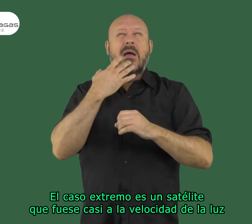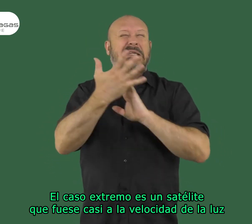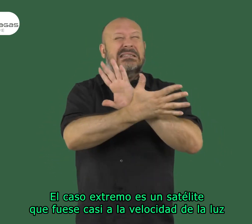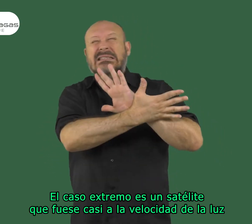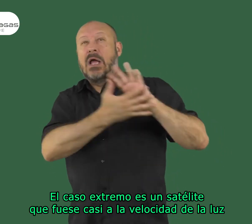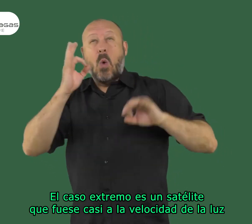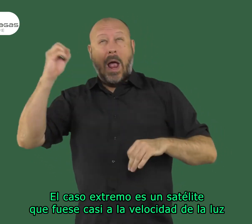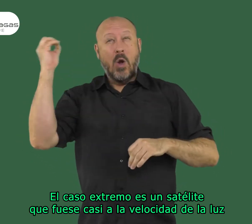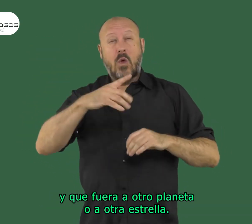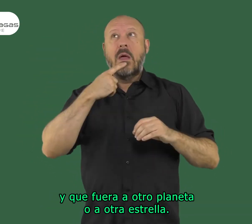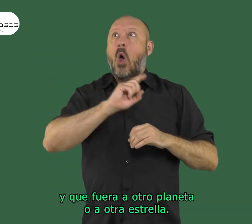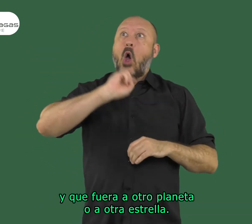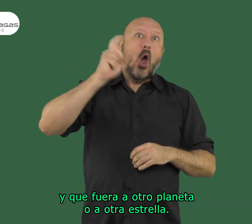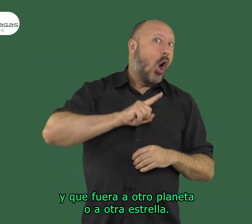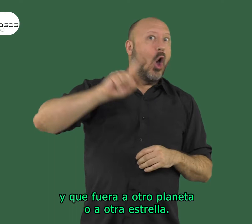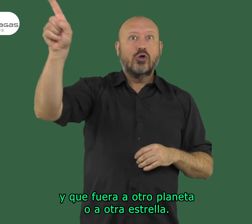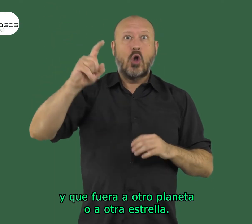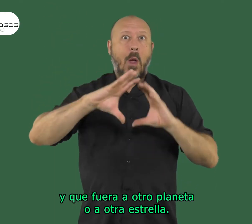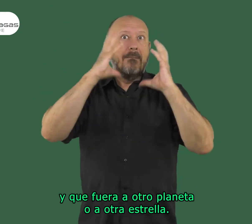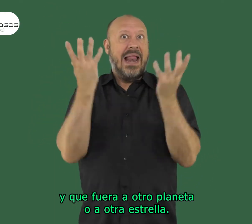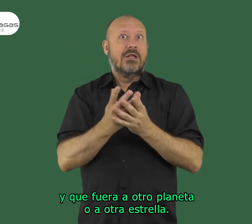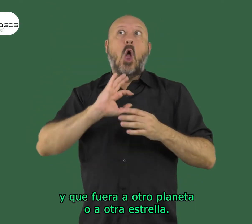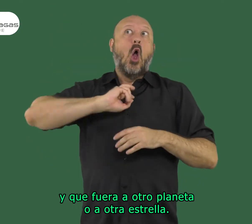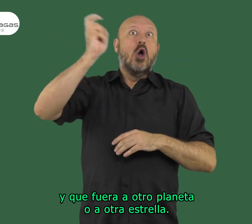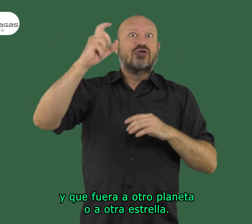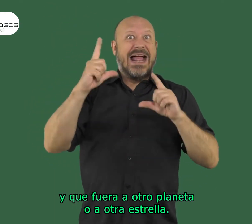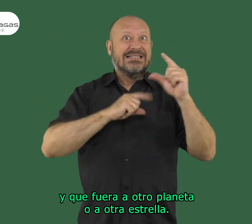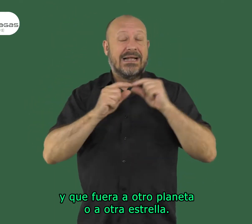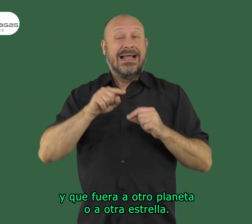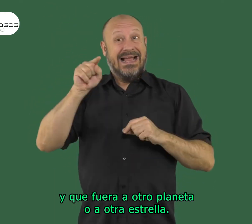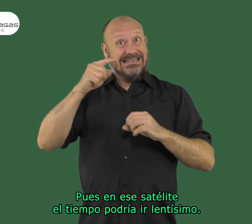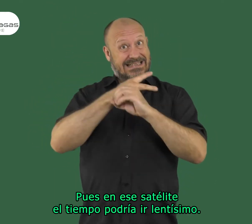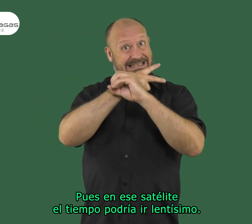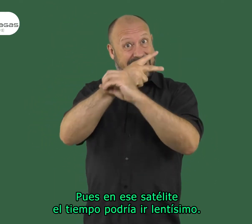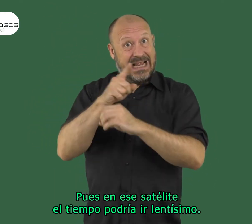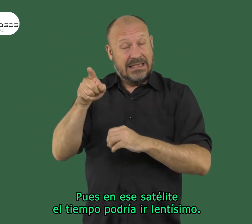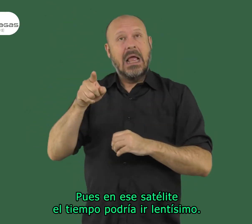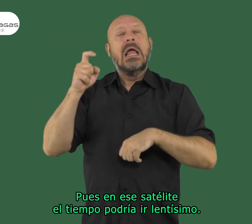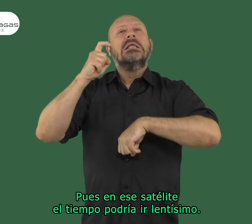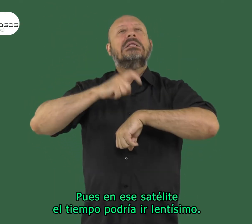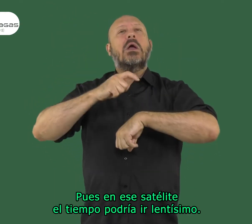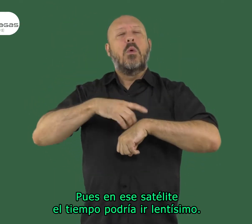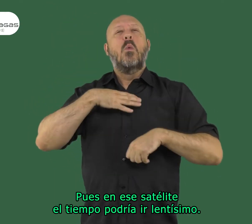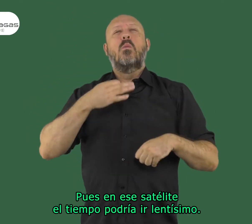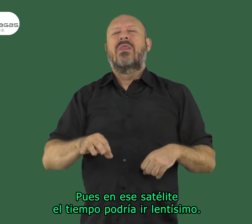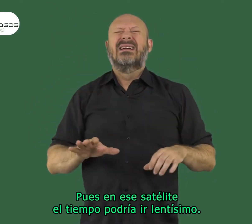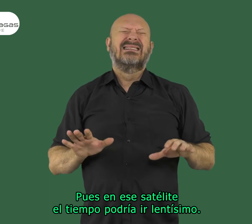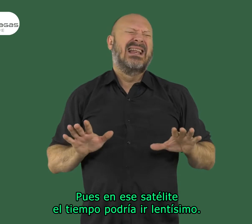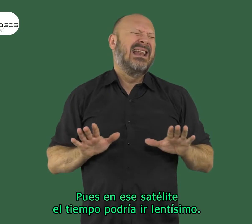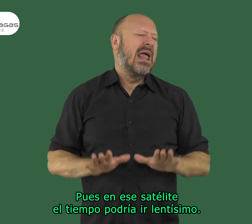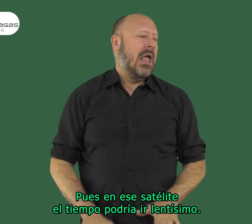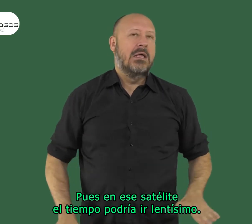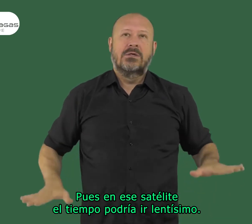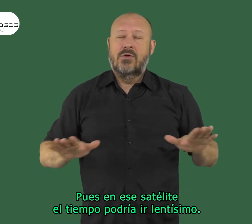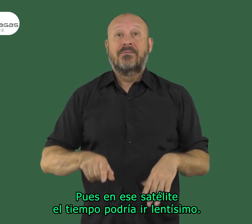fuese casi a la velocidad de la luz y que fuese hacia otro planeta o otra estrella. Pues en ese satélite el tiempo podría